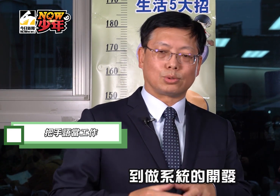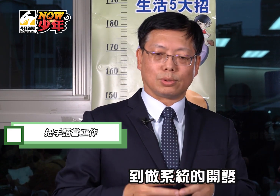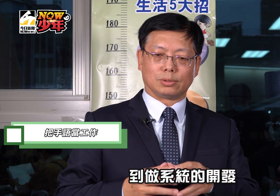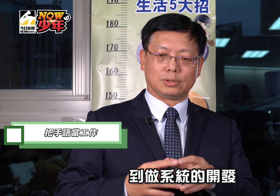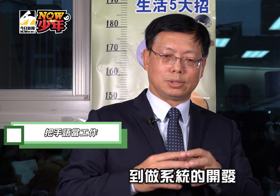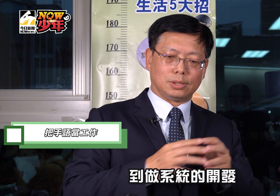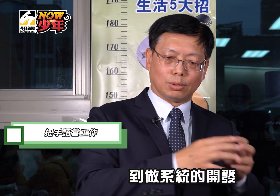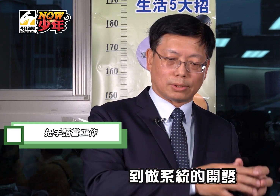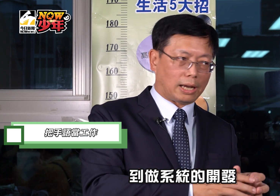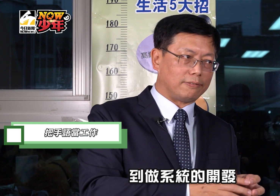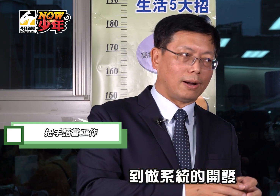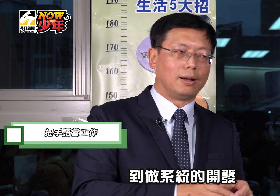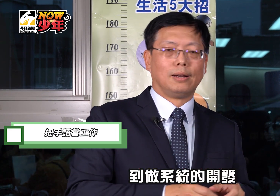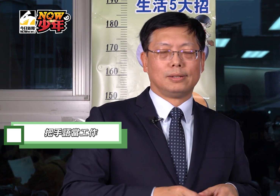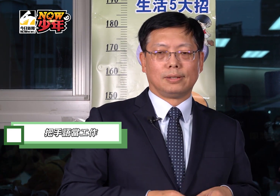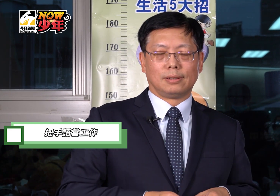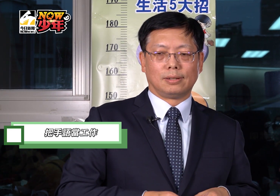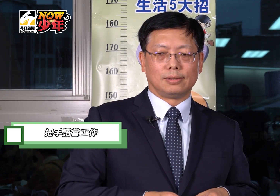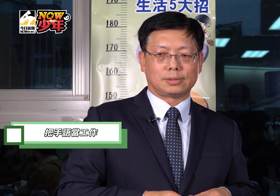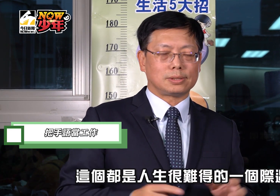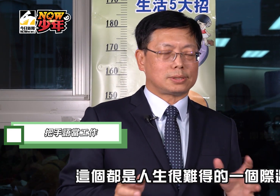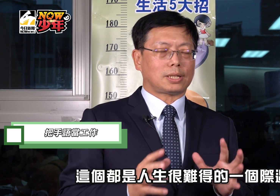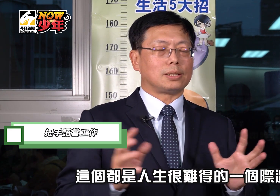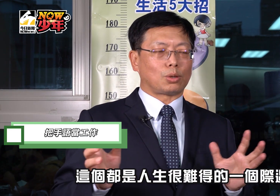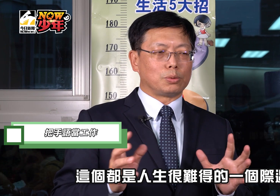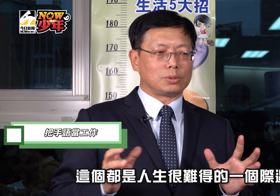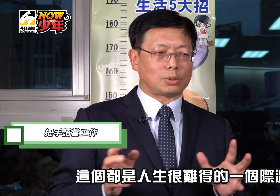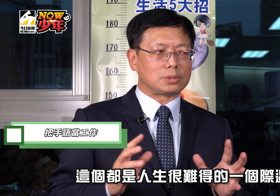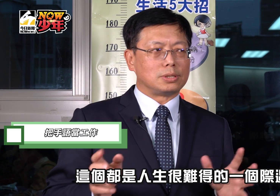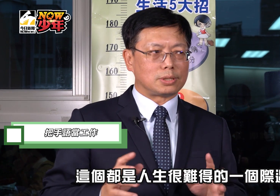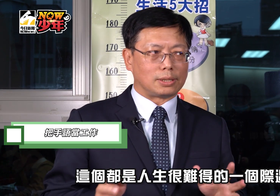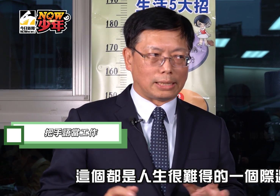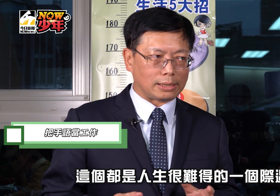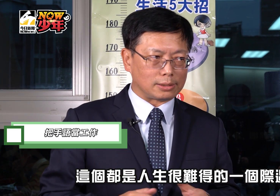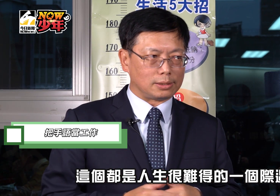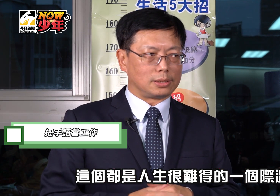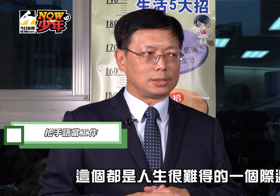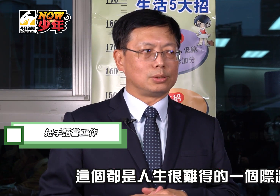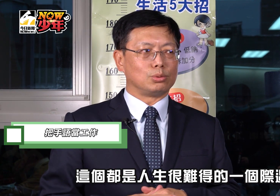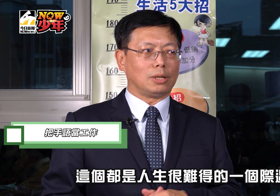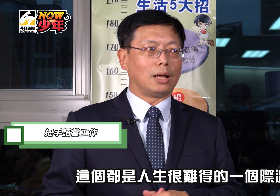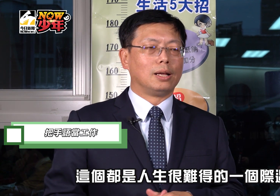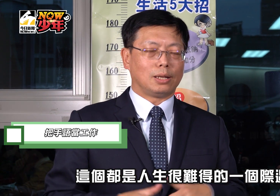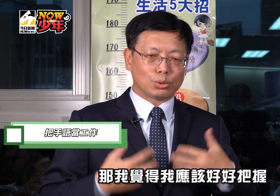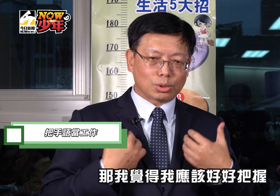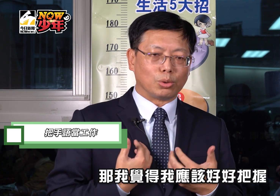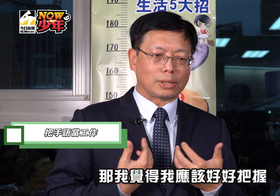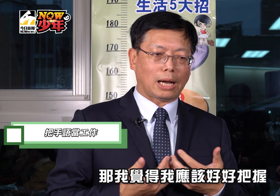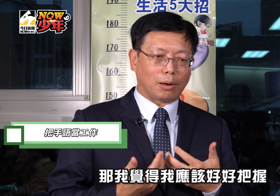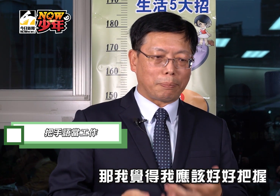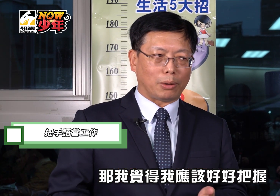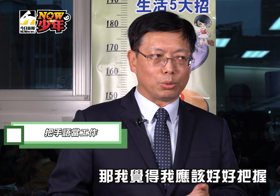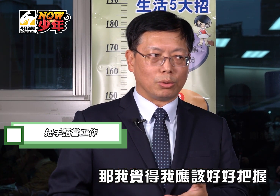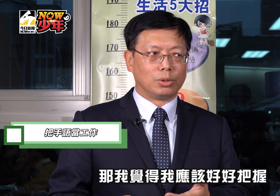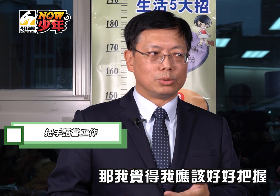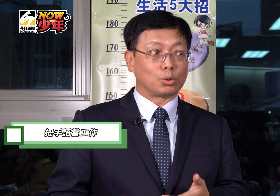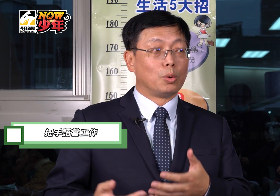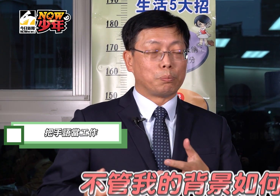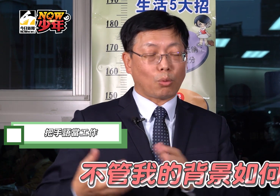做系统的开发，这个都是人生很难得的一个机遇啦。那我觉得我应该好好把握，就是说不管